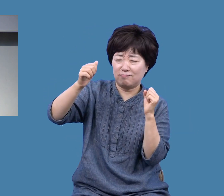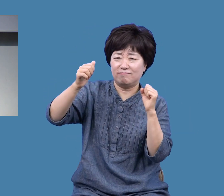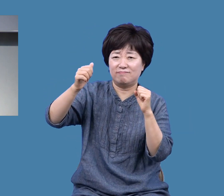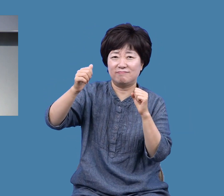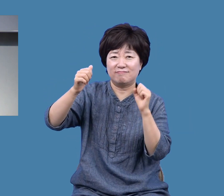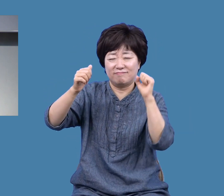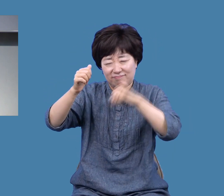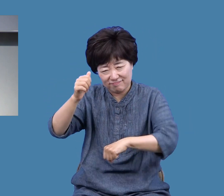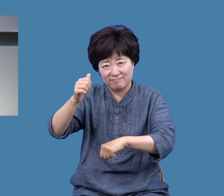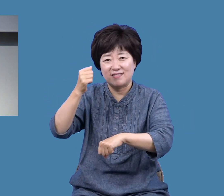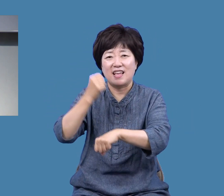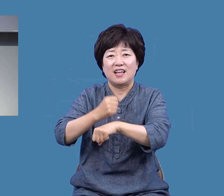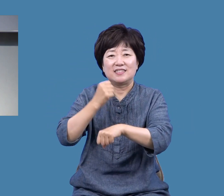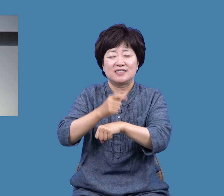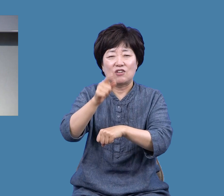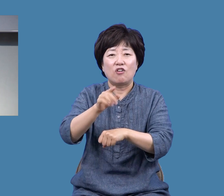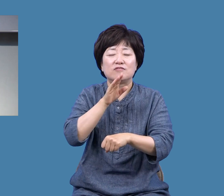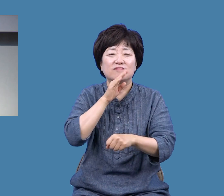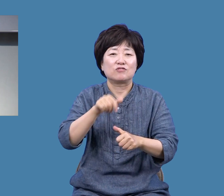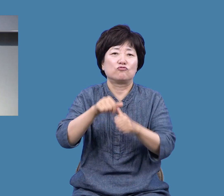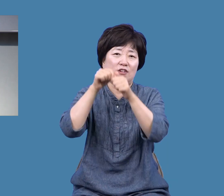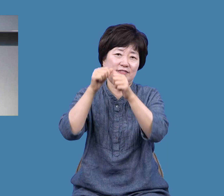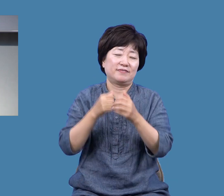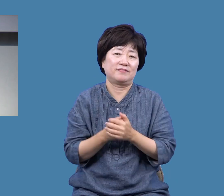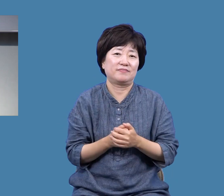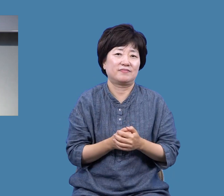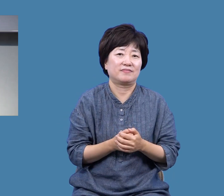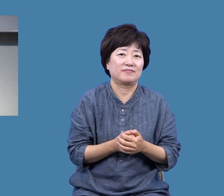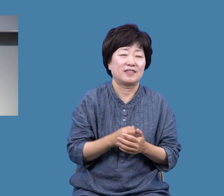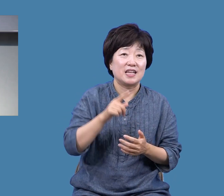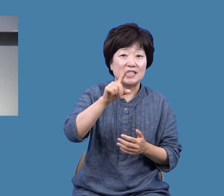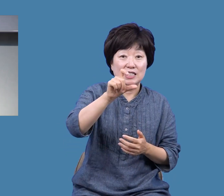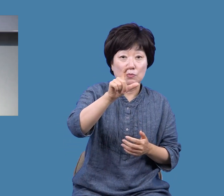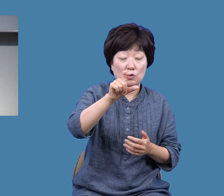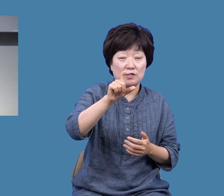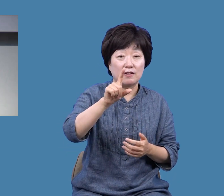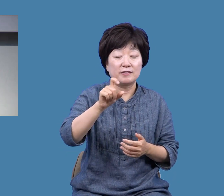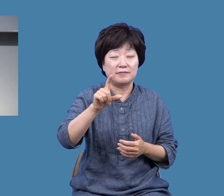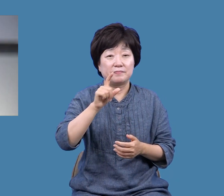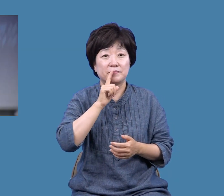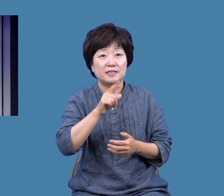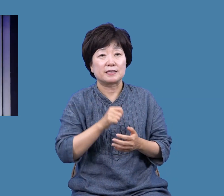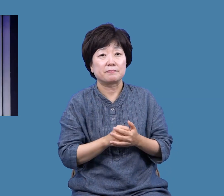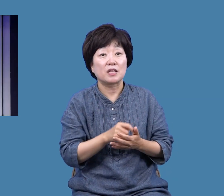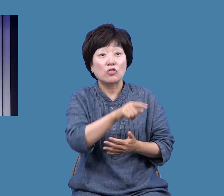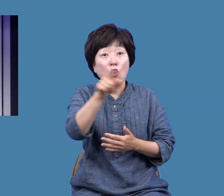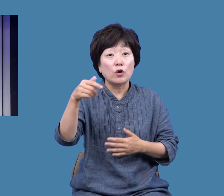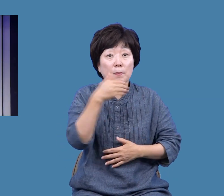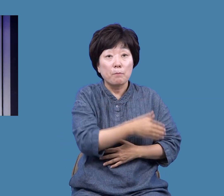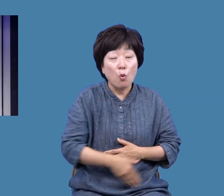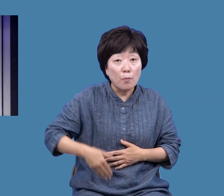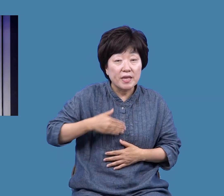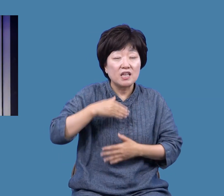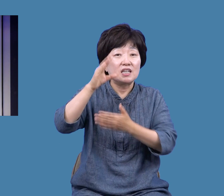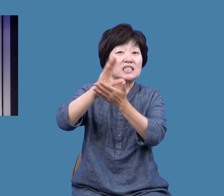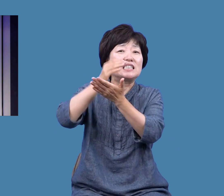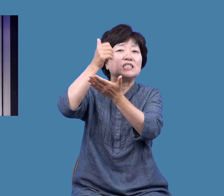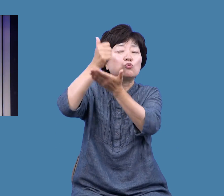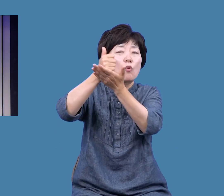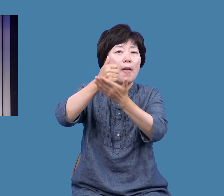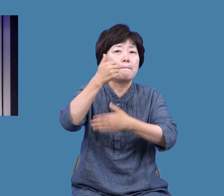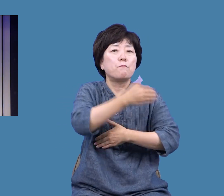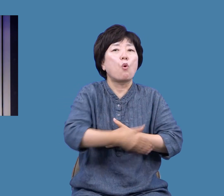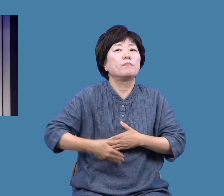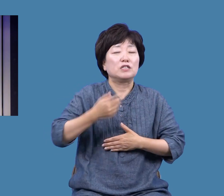믿습니다. 자, 이어지는 15절과 19절 같이 보겠습니다. 시작. 너희 몸이 그리스도의 지체인 줄을 알지